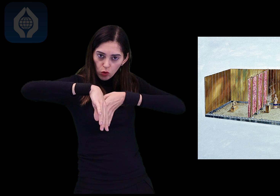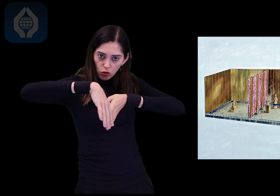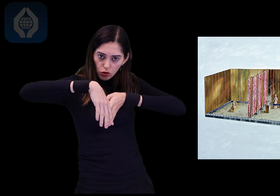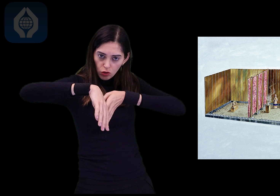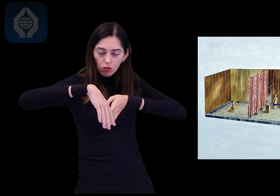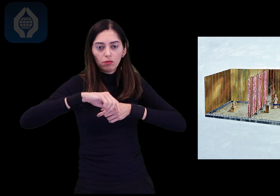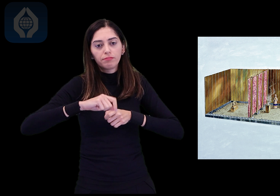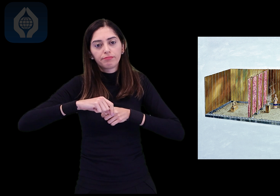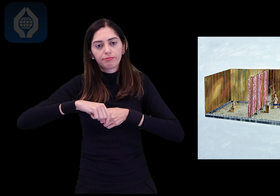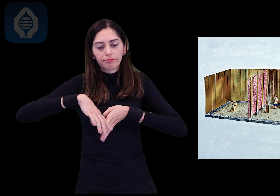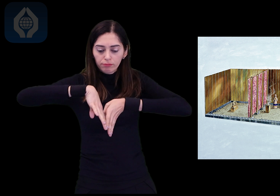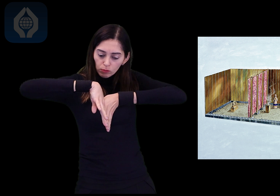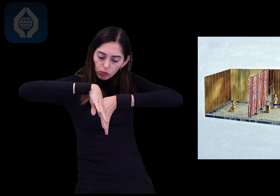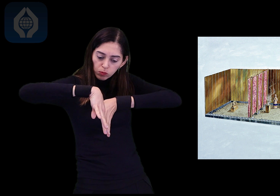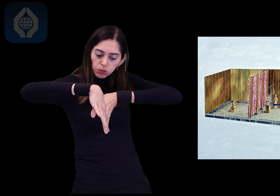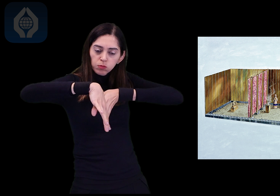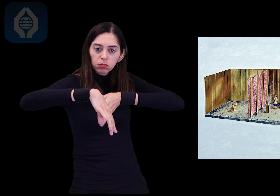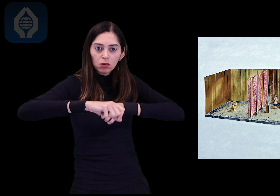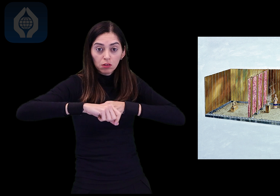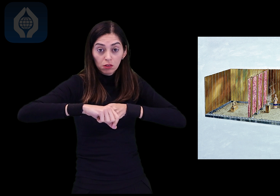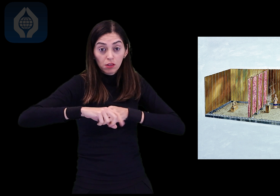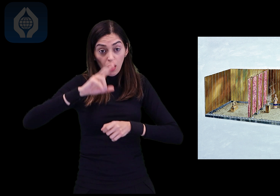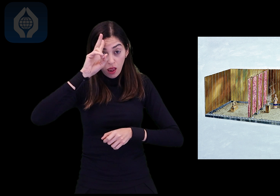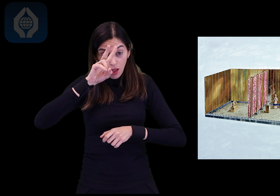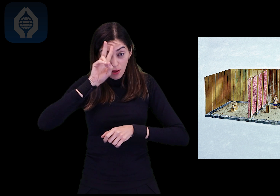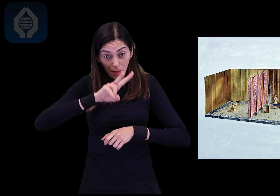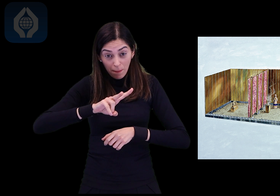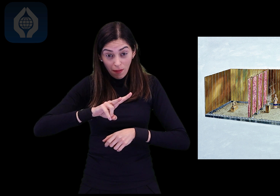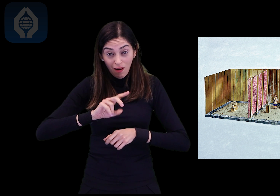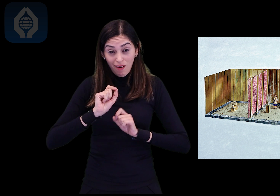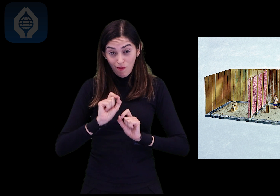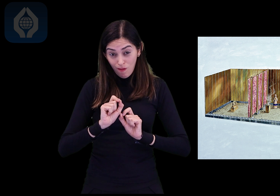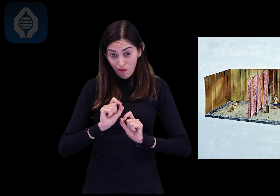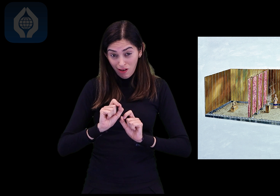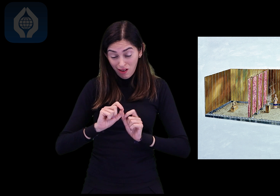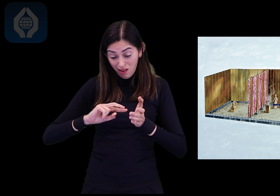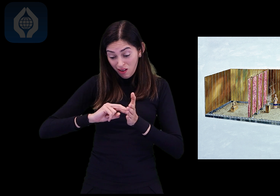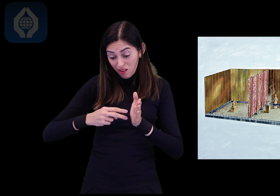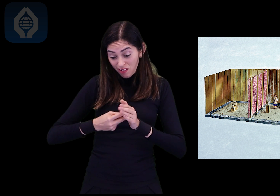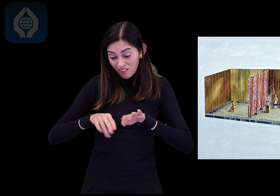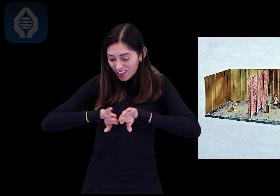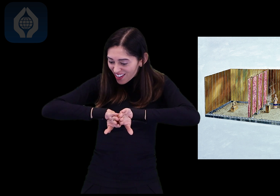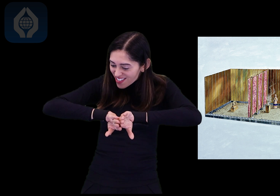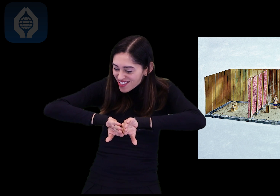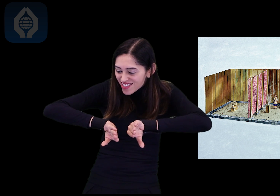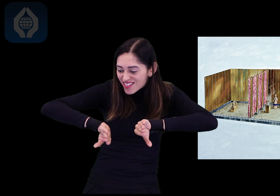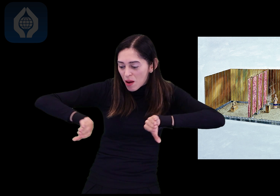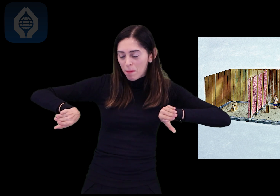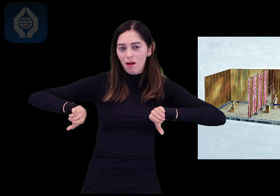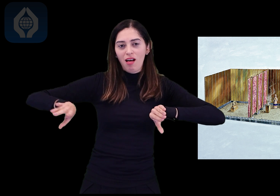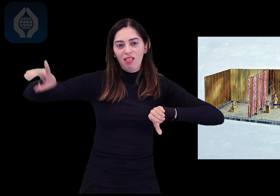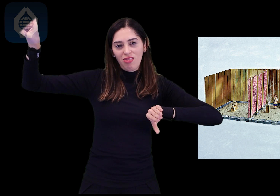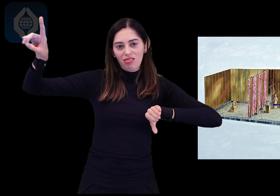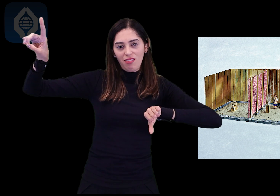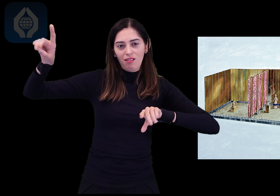A cortina era para lembrar Israel de que ele estava separado de Deus por causa do seu